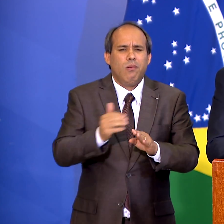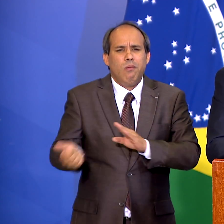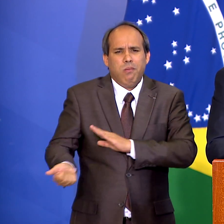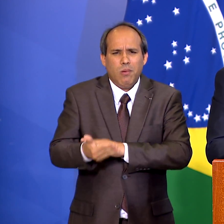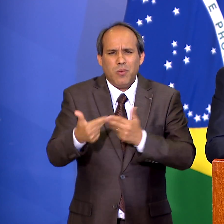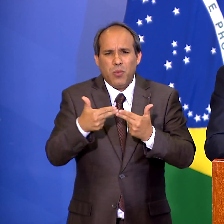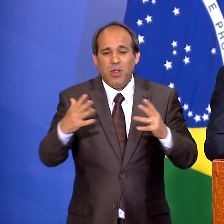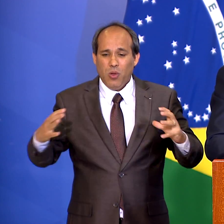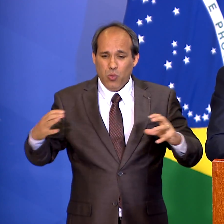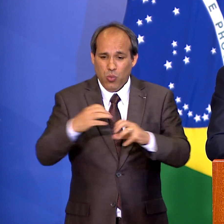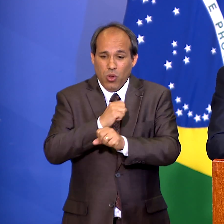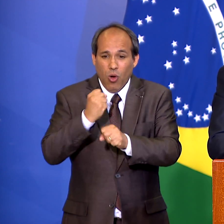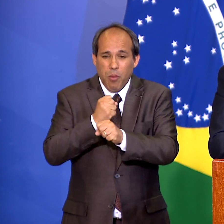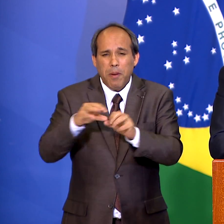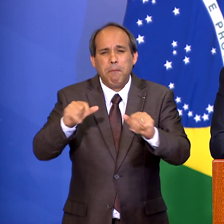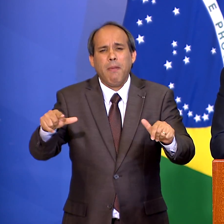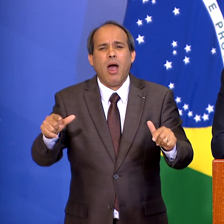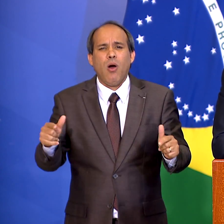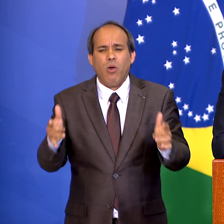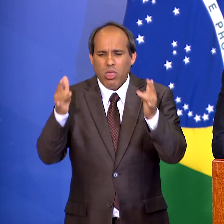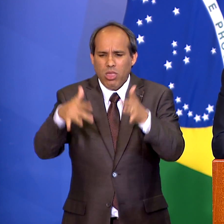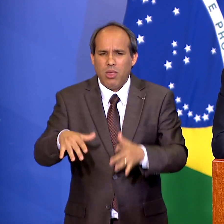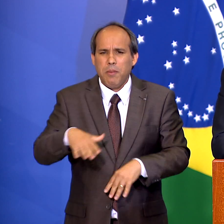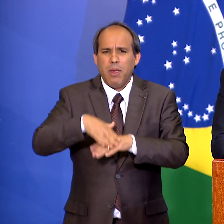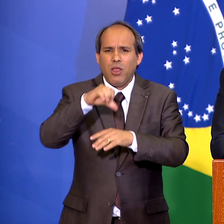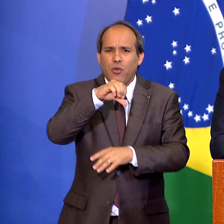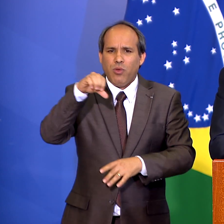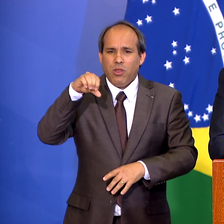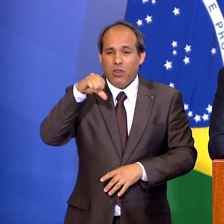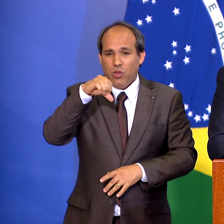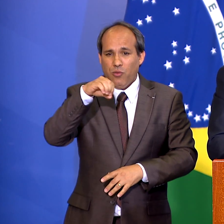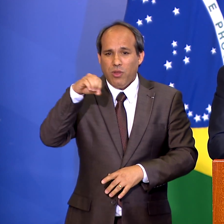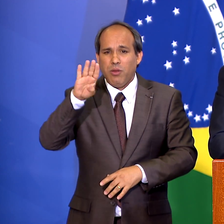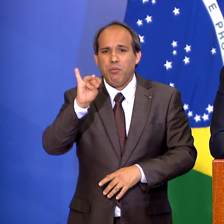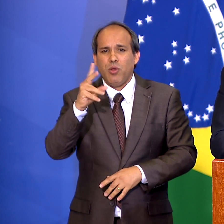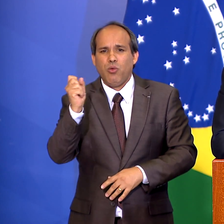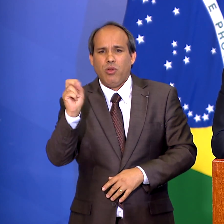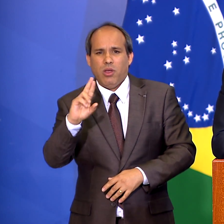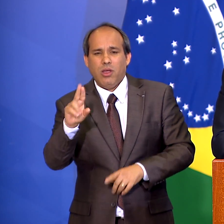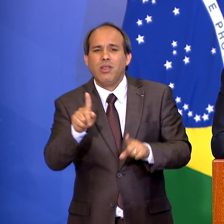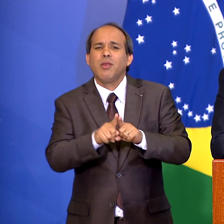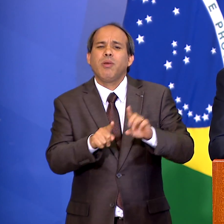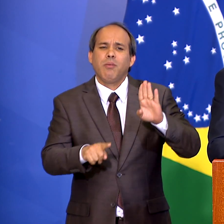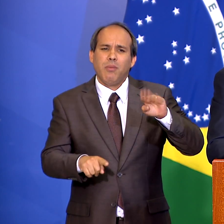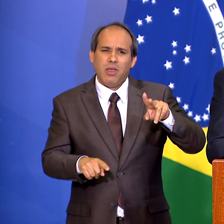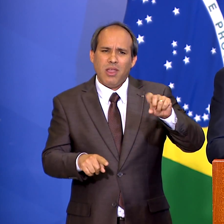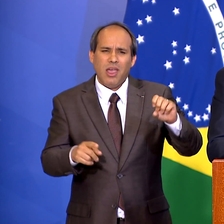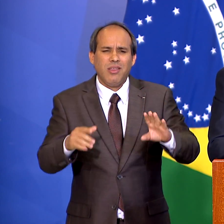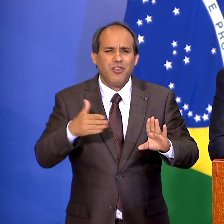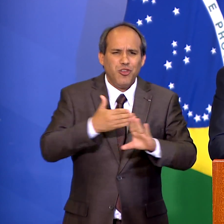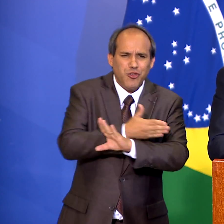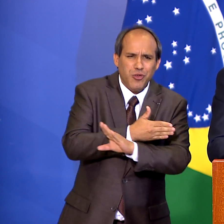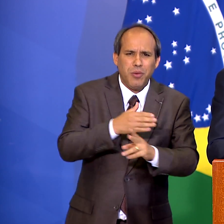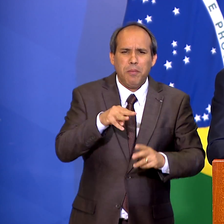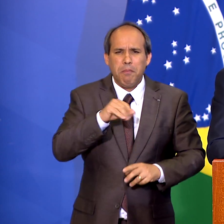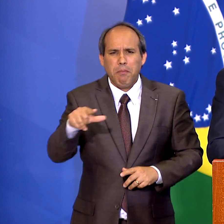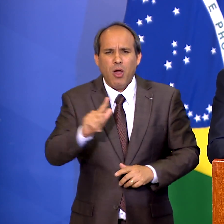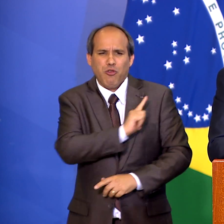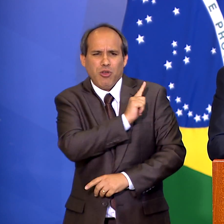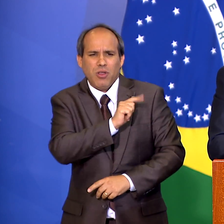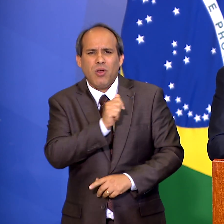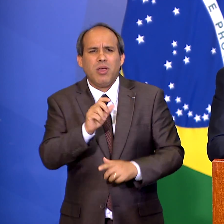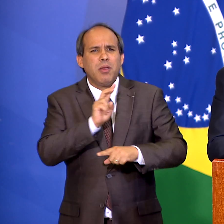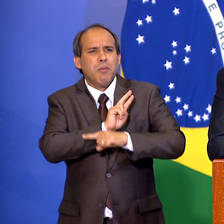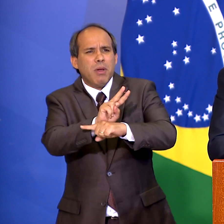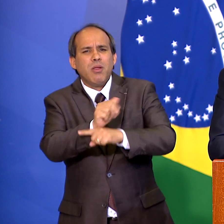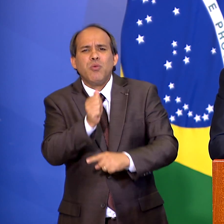bilhões de reais. Do BNDES é a mesma coisa, desvio, má gestão ou empréstimo sem garantias